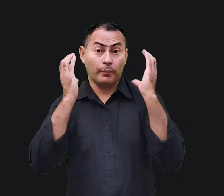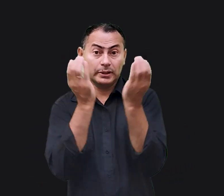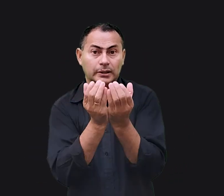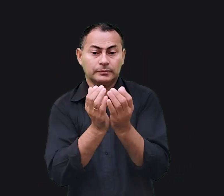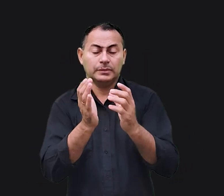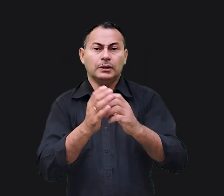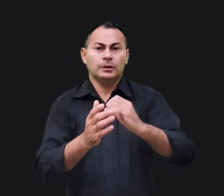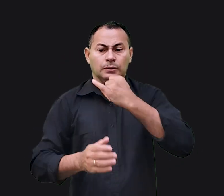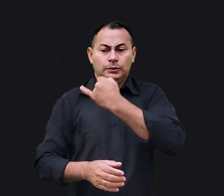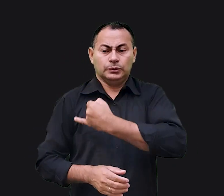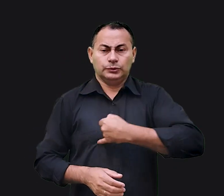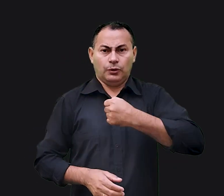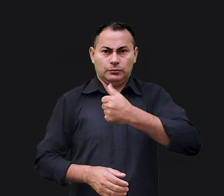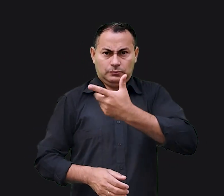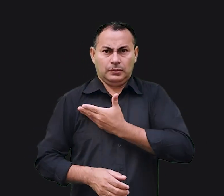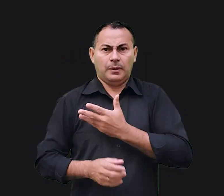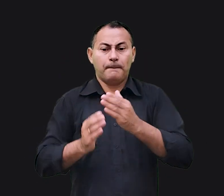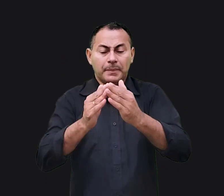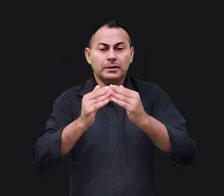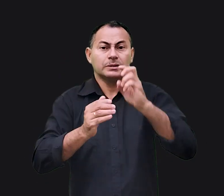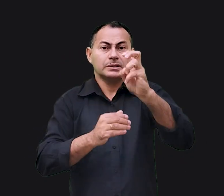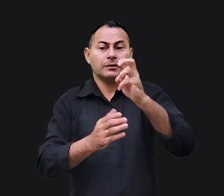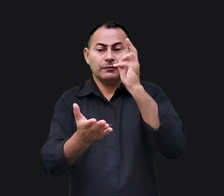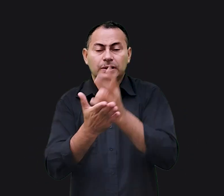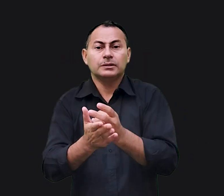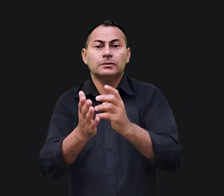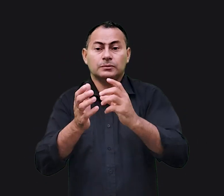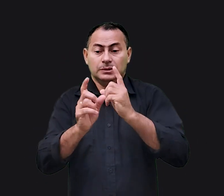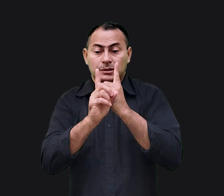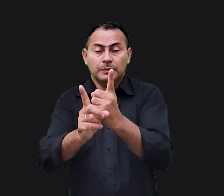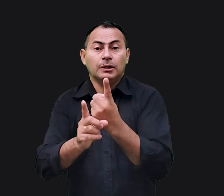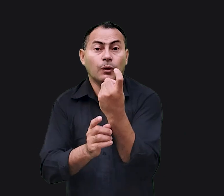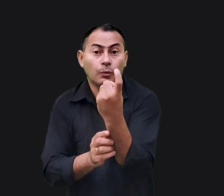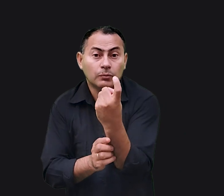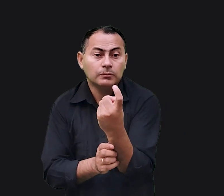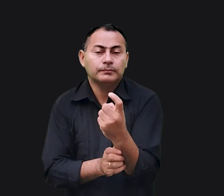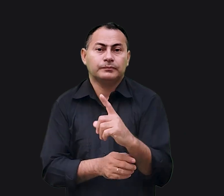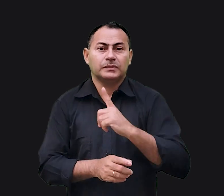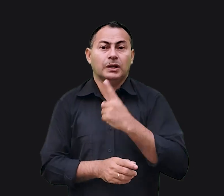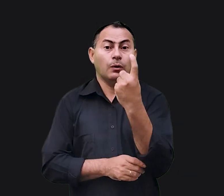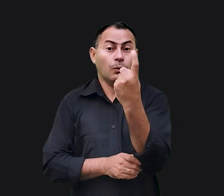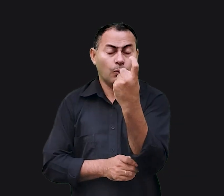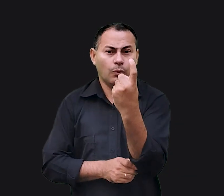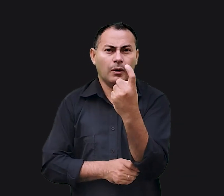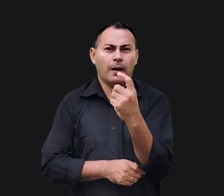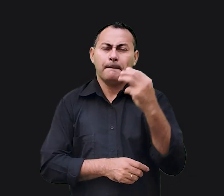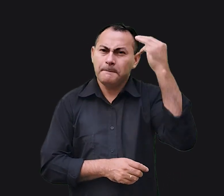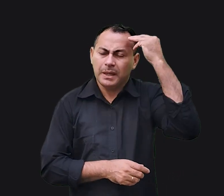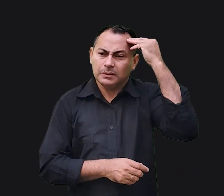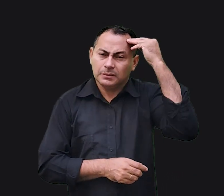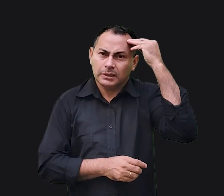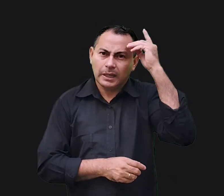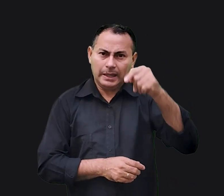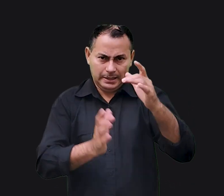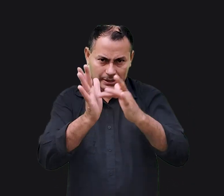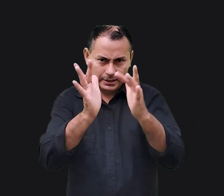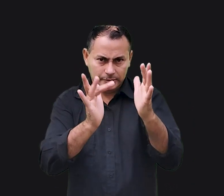pediu 5 vezes que os discípulos fossem um. E eles eram um e tinham uma só mente, a mente de Cristo. Eles